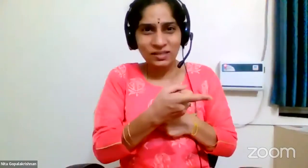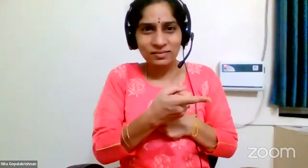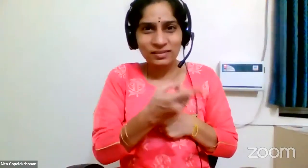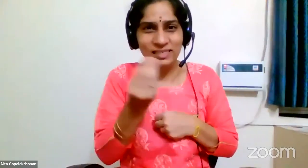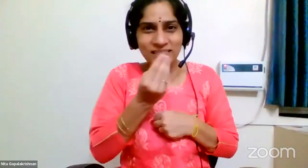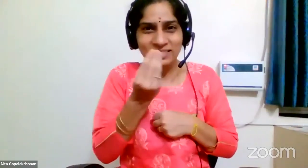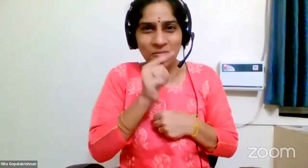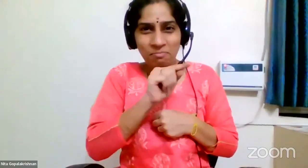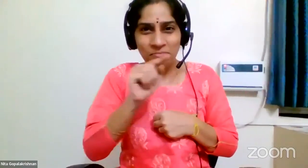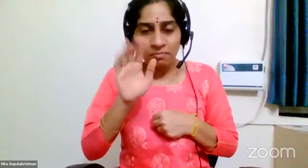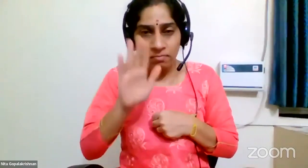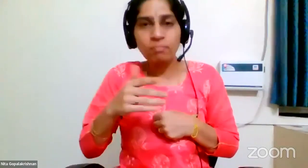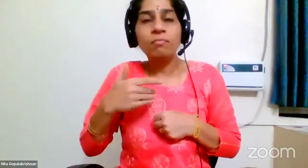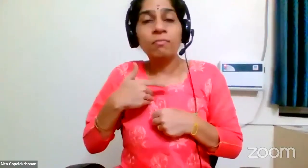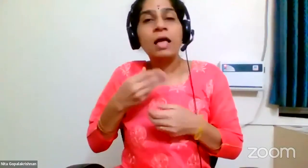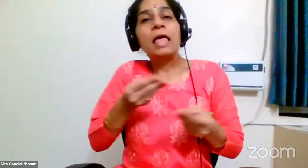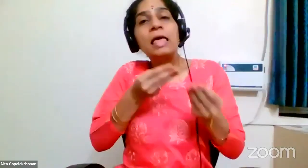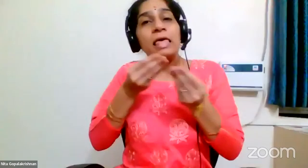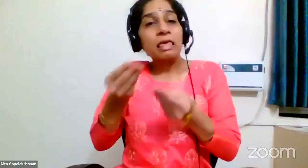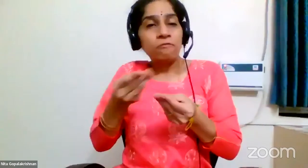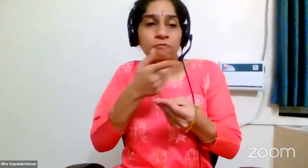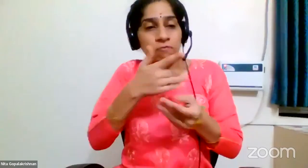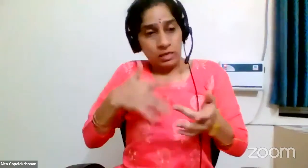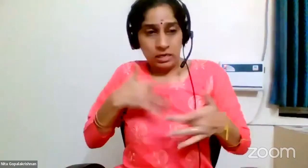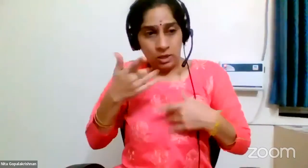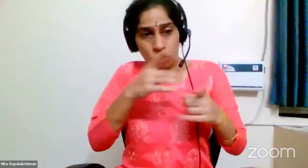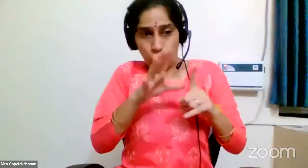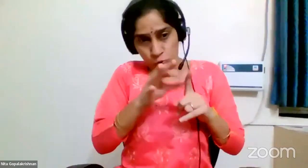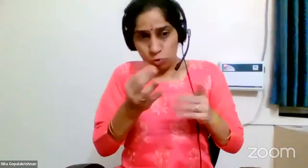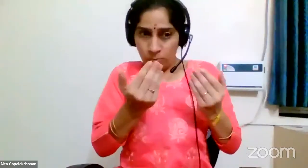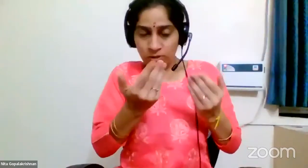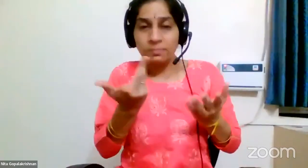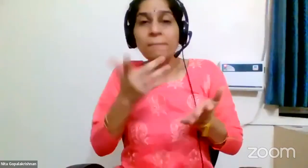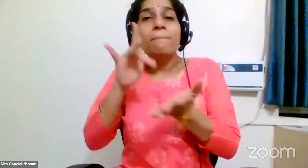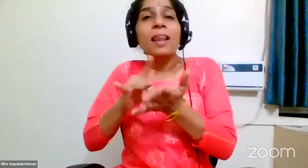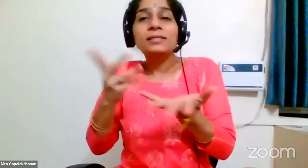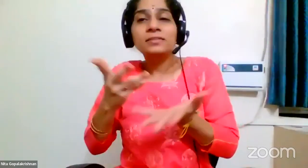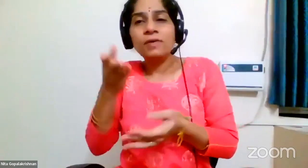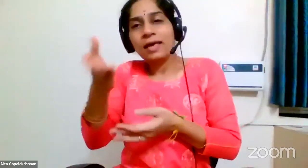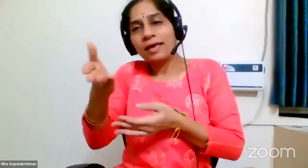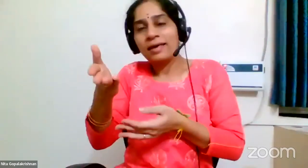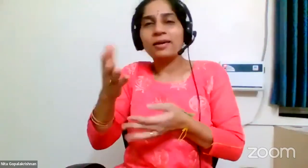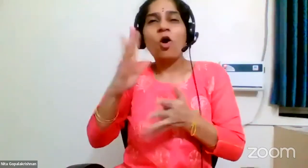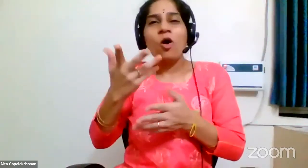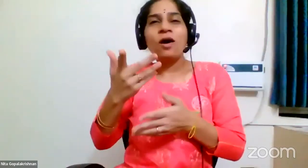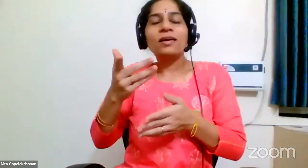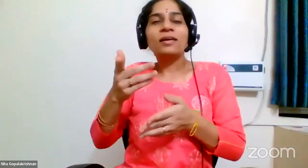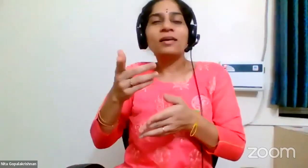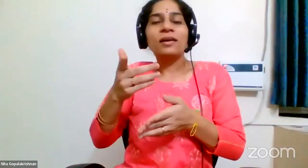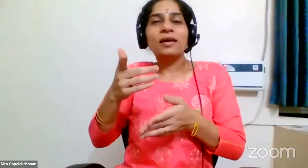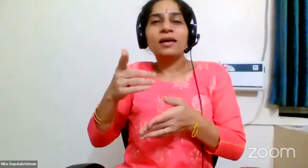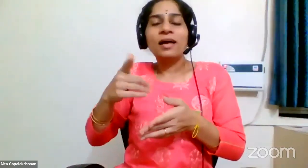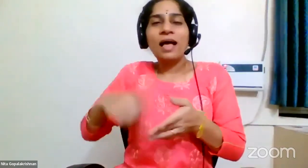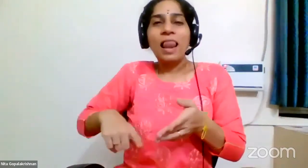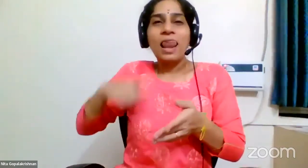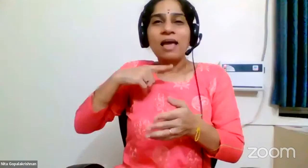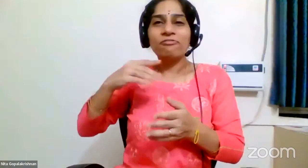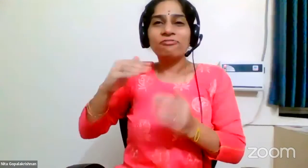कि जिन्हें आपको नहीं करना है। जैसे ब्राह्मण के लिए बहुत सारे कार्य ऐसे होते हैं जो वो नहीं कर सकता,